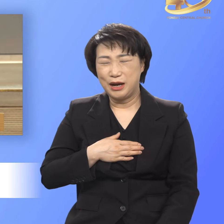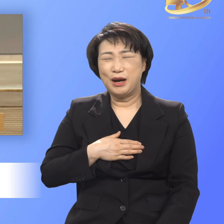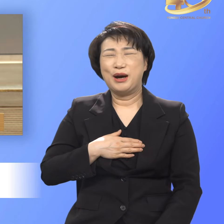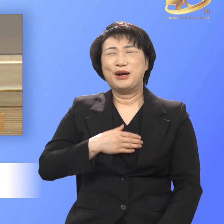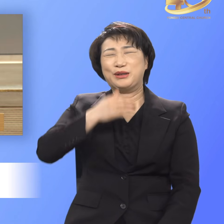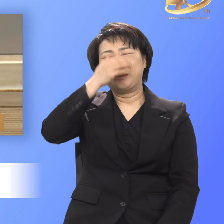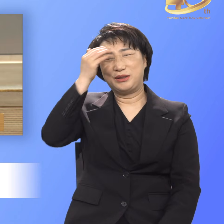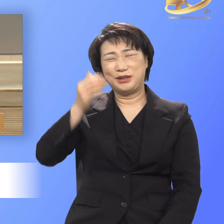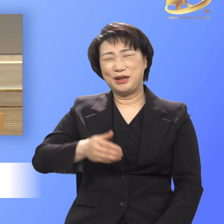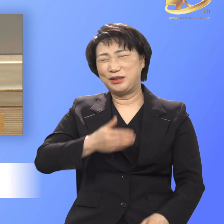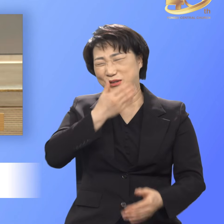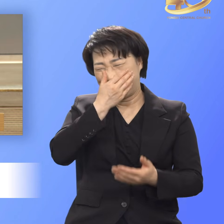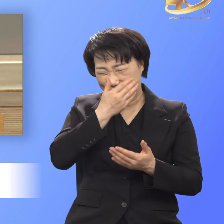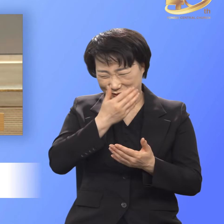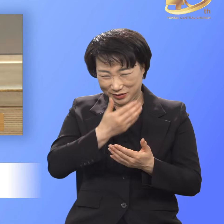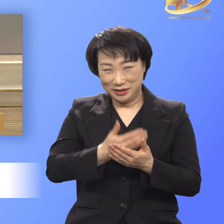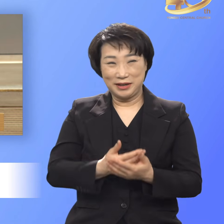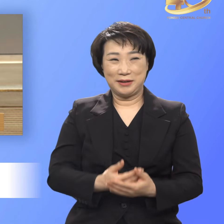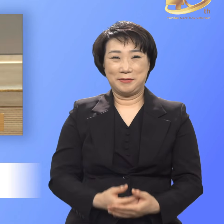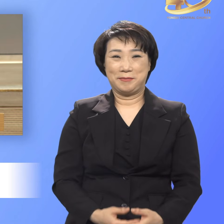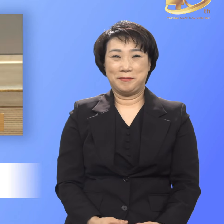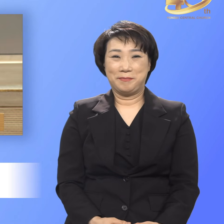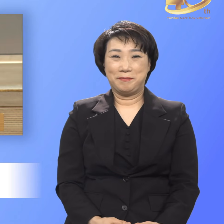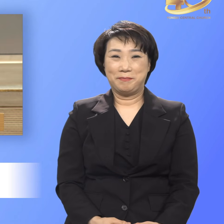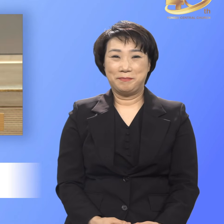얼마나 중요한 것인가 봐.